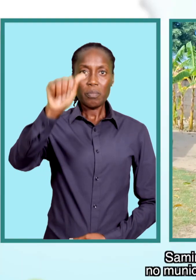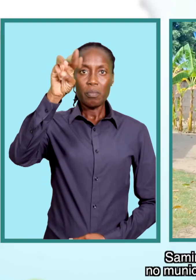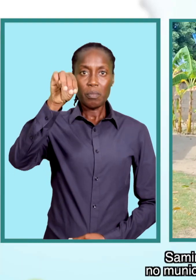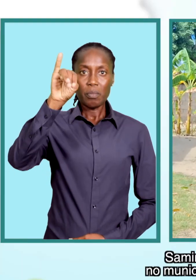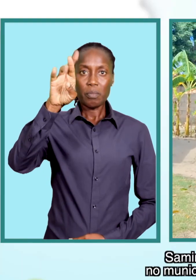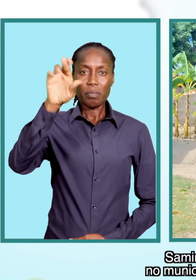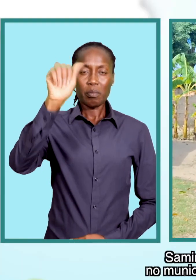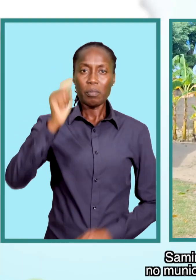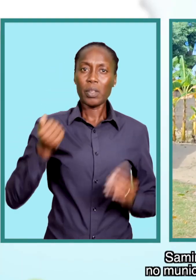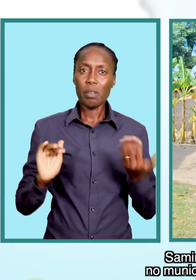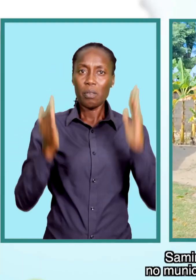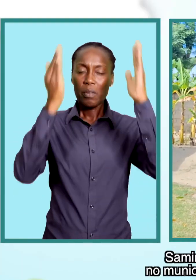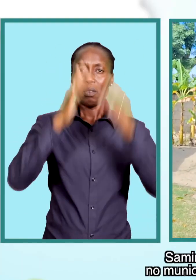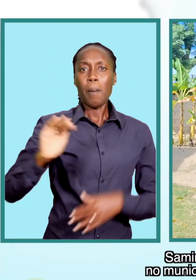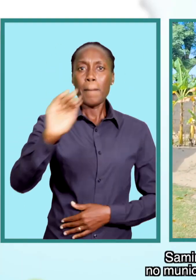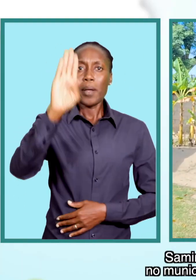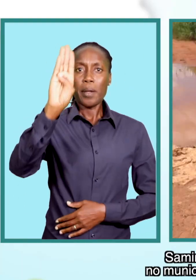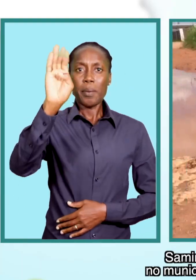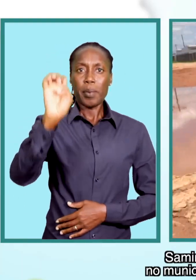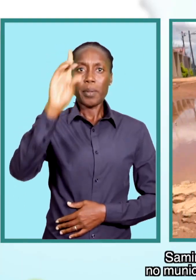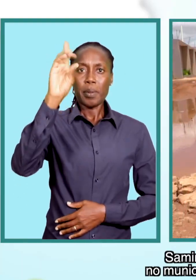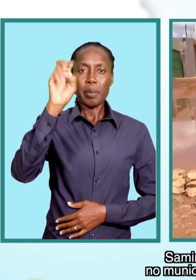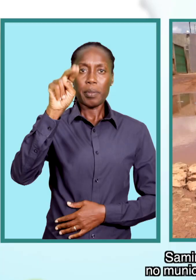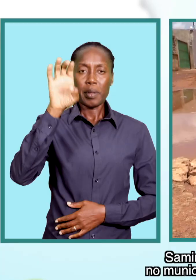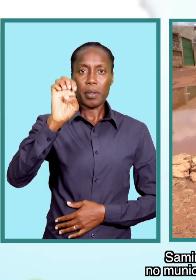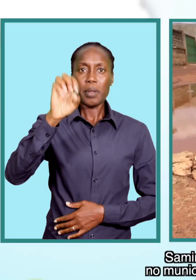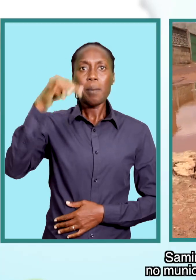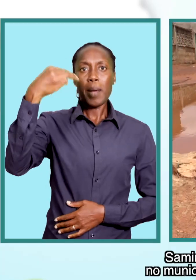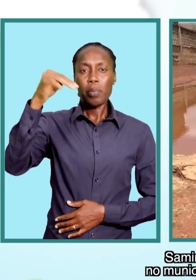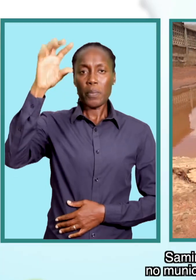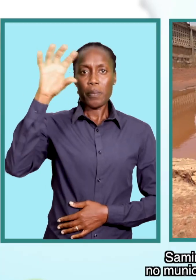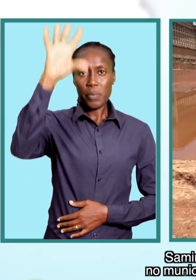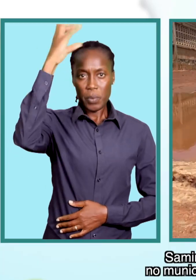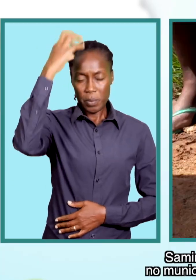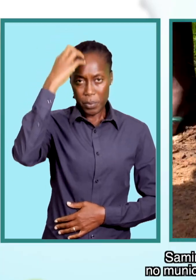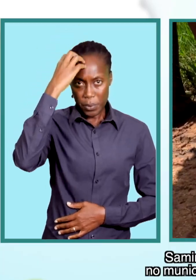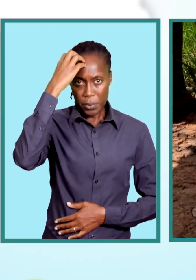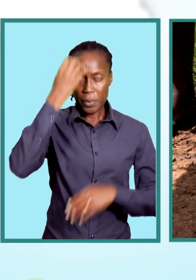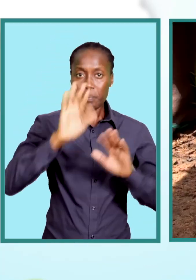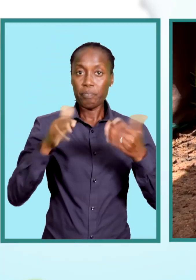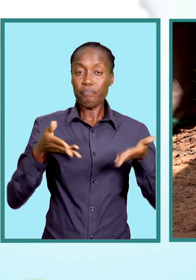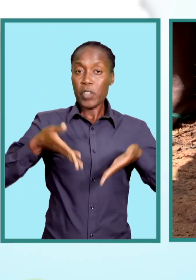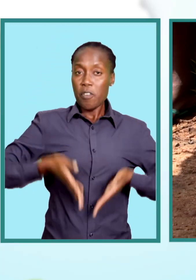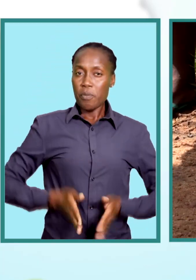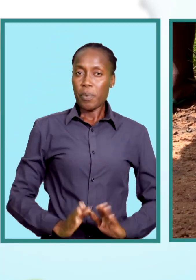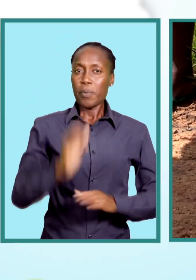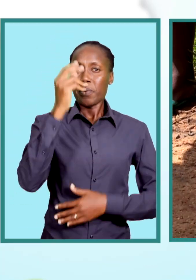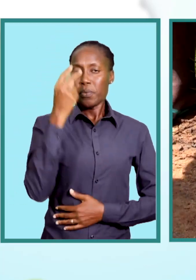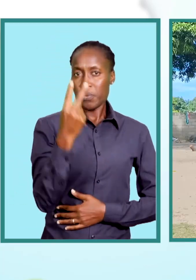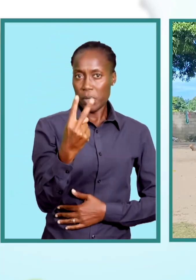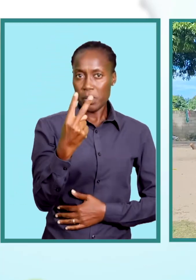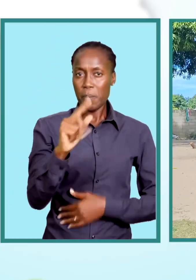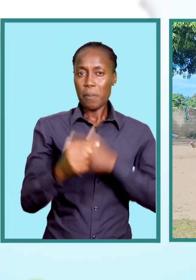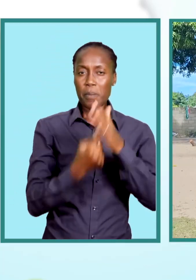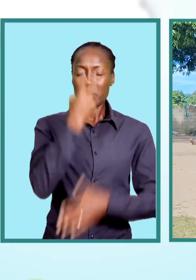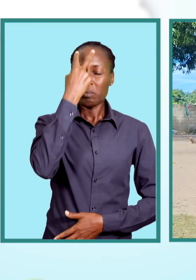Samira Gulamo vive no bairro Bedene, no município da Matola, província de Maputo. Mãe de 2